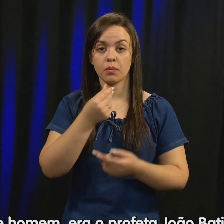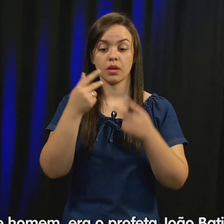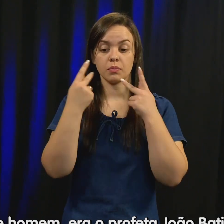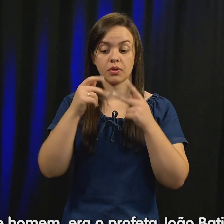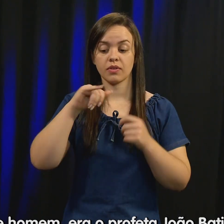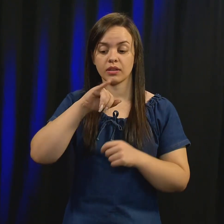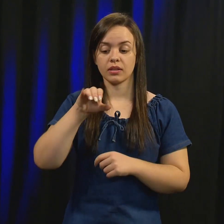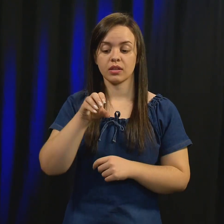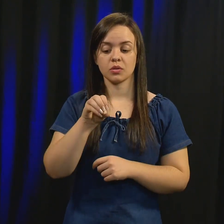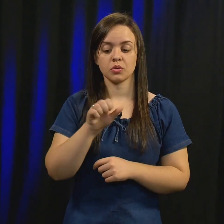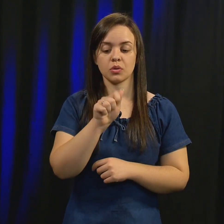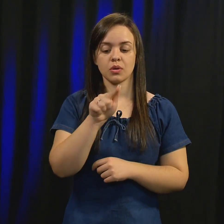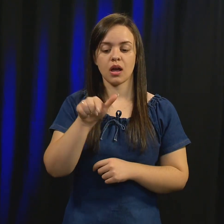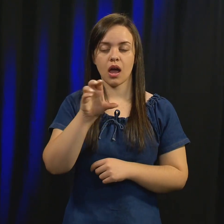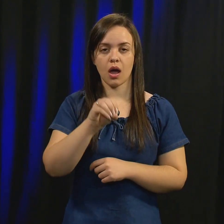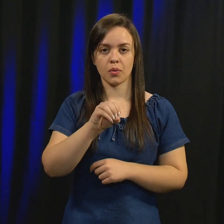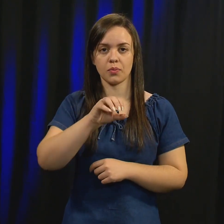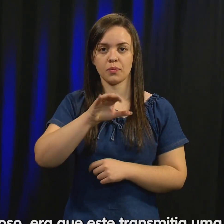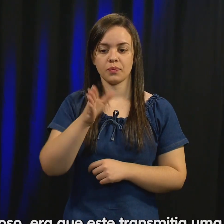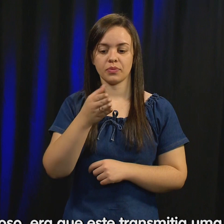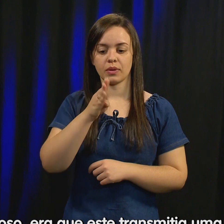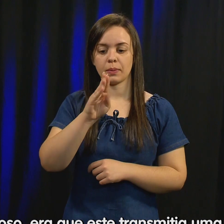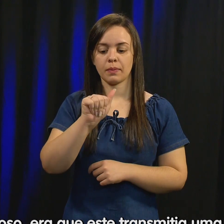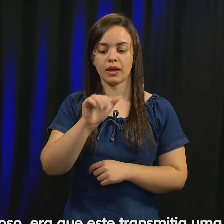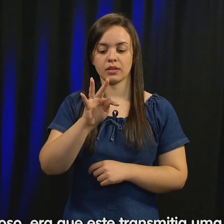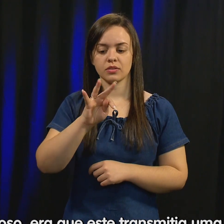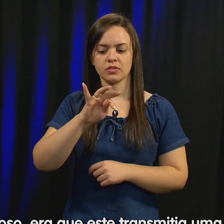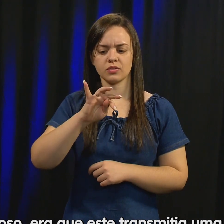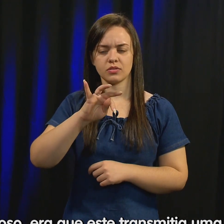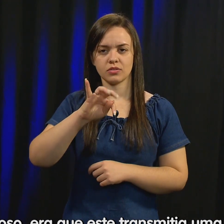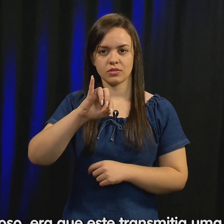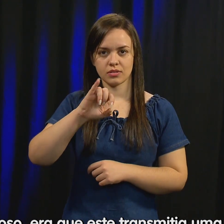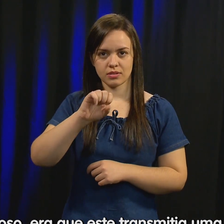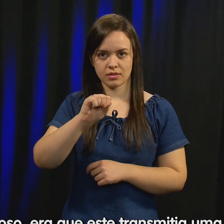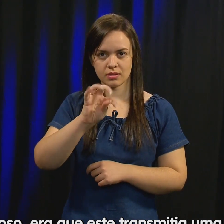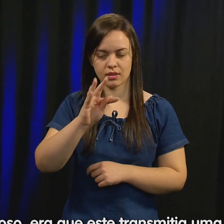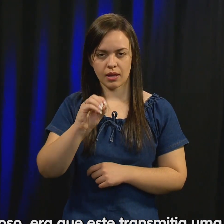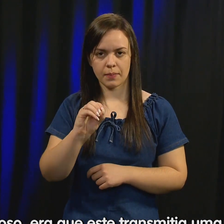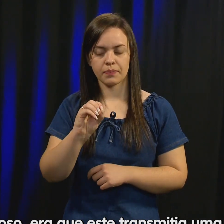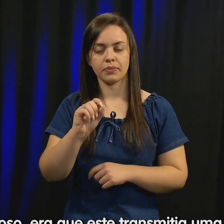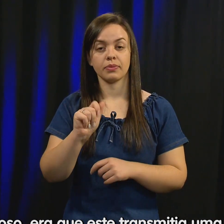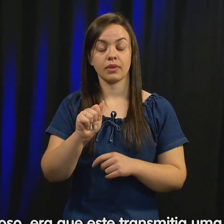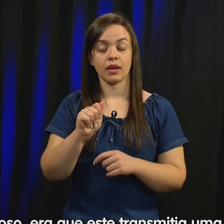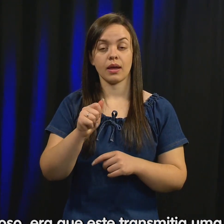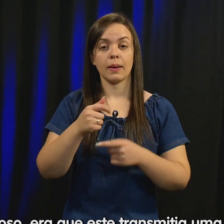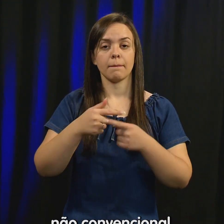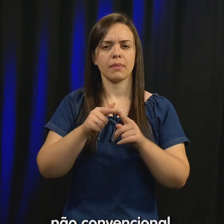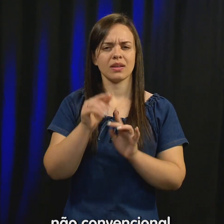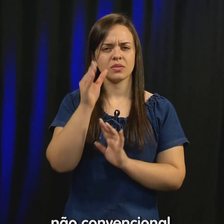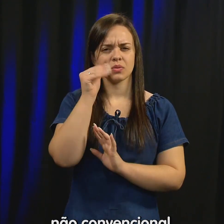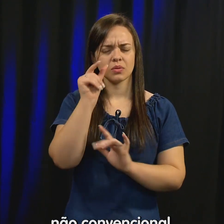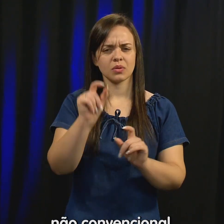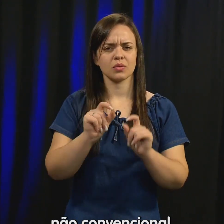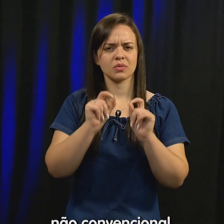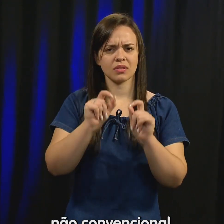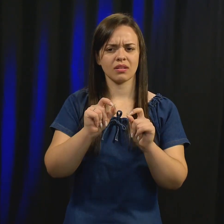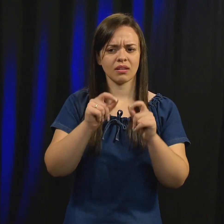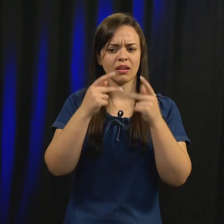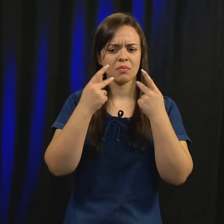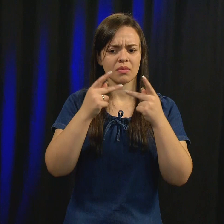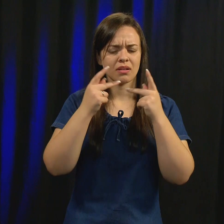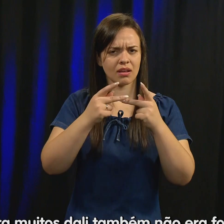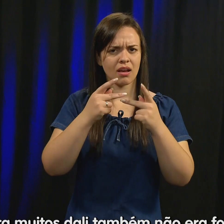João Batista. Mas o curioso é que esse transmitia uma mensagem não